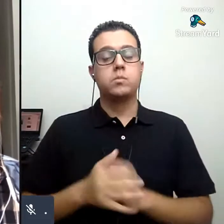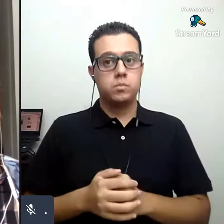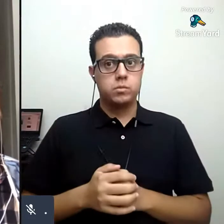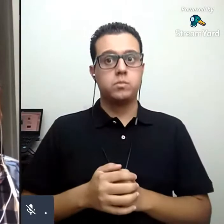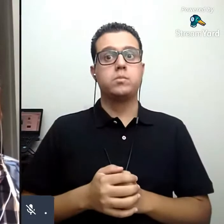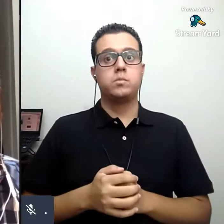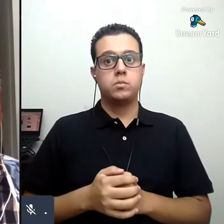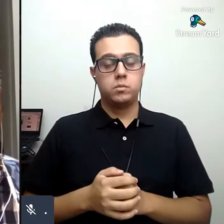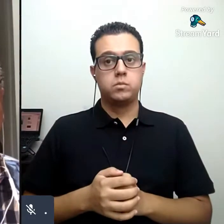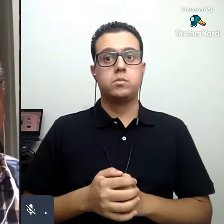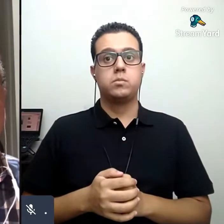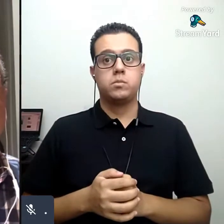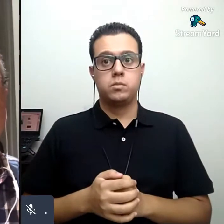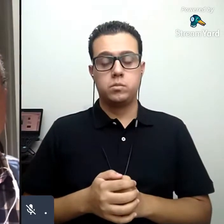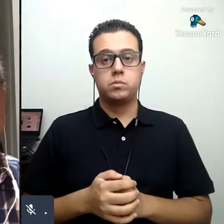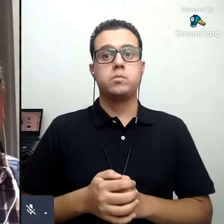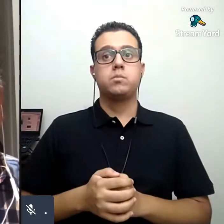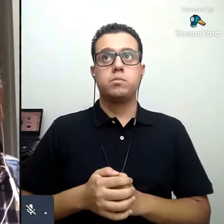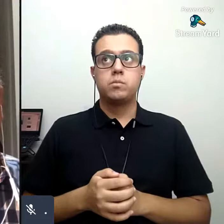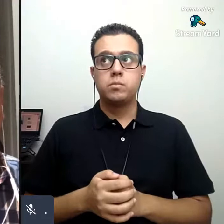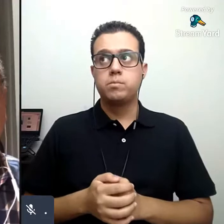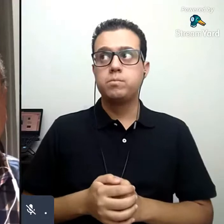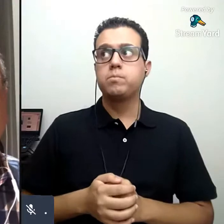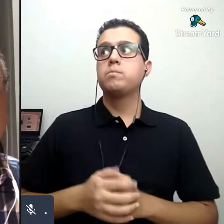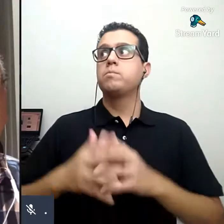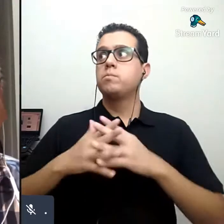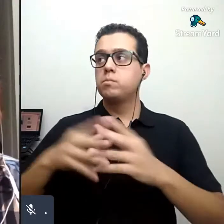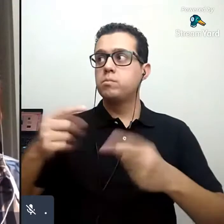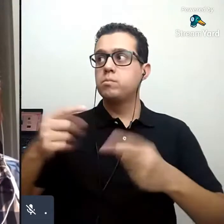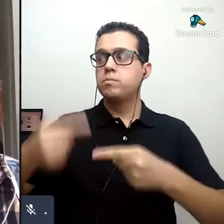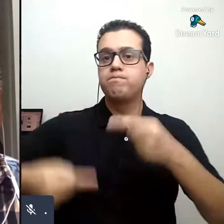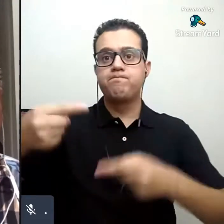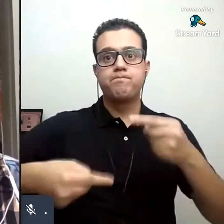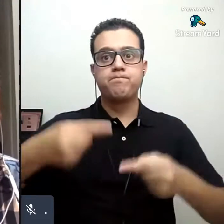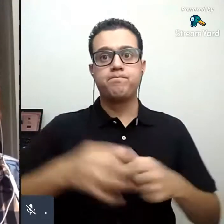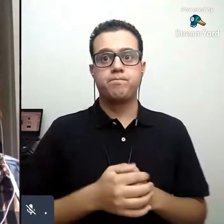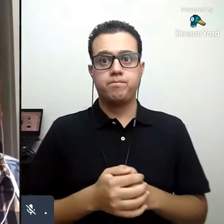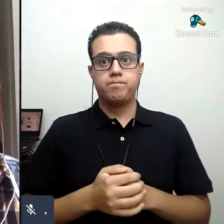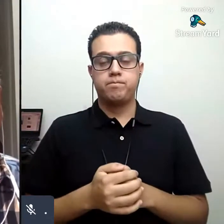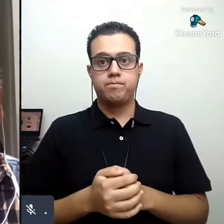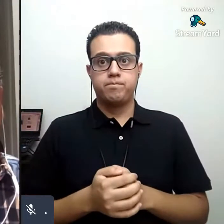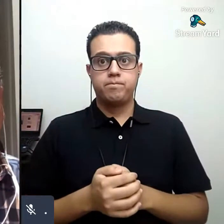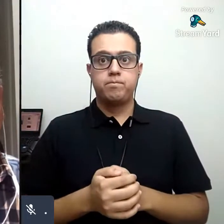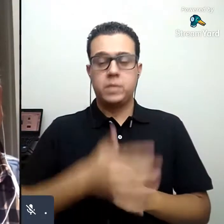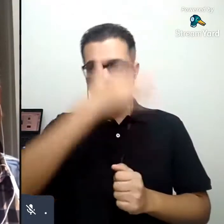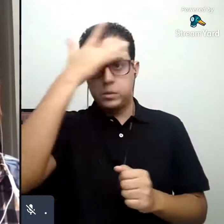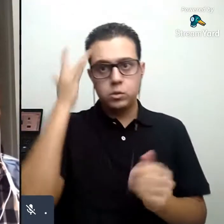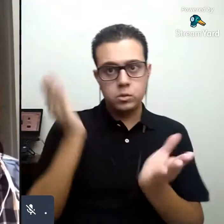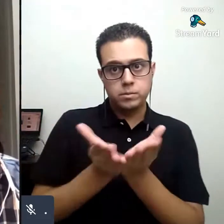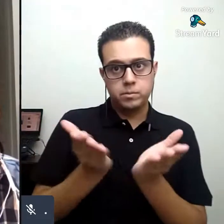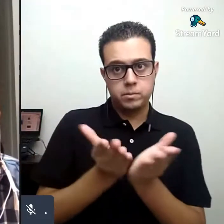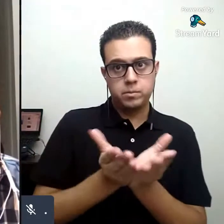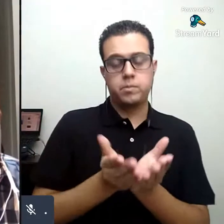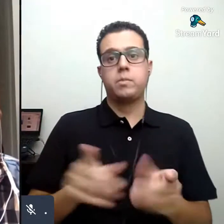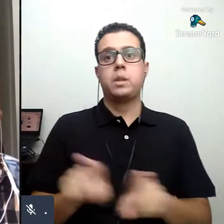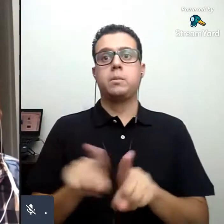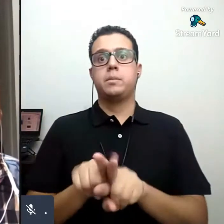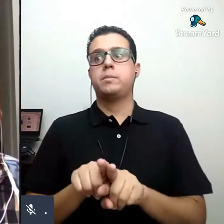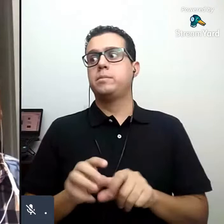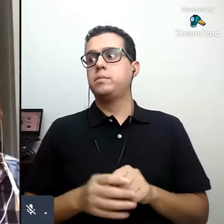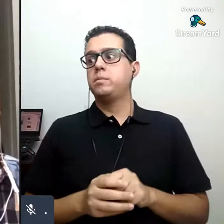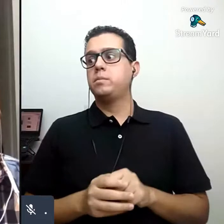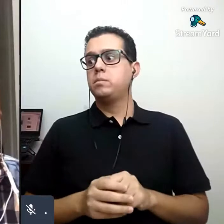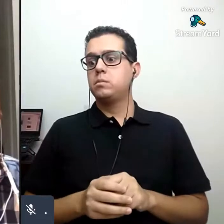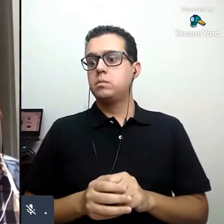meio evangélico, como em todos os aspectos, em todos as seitas,